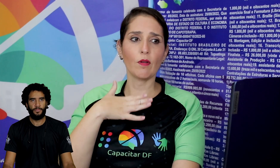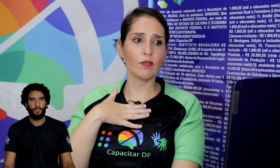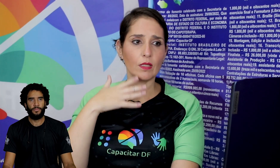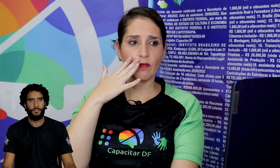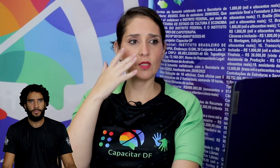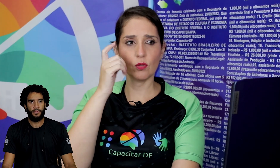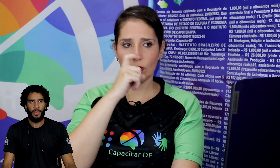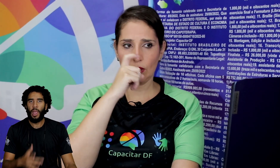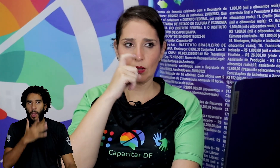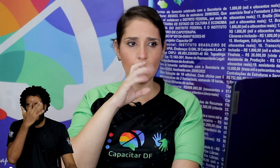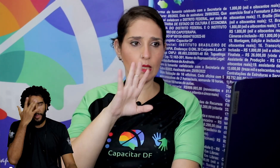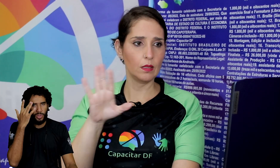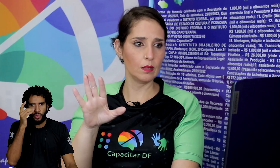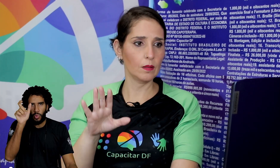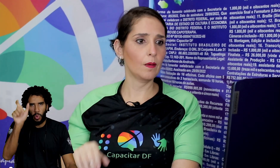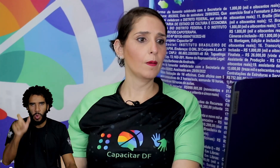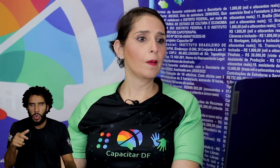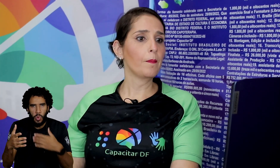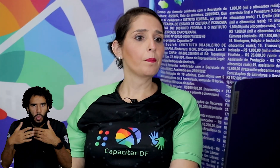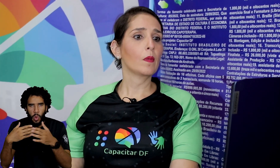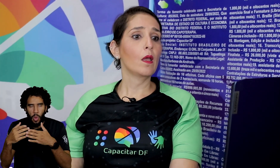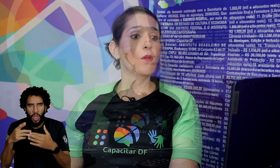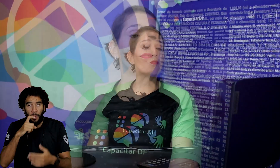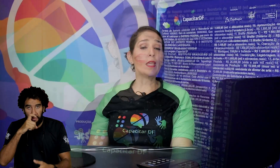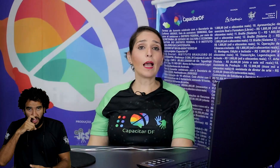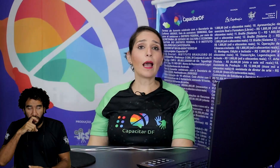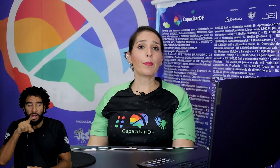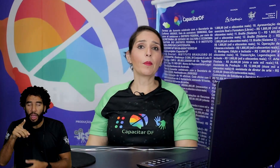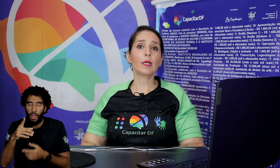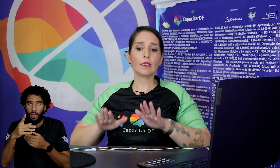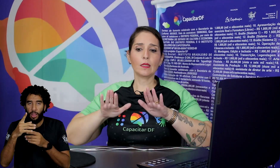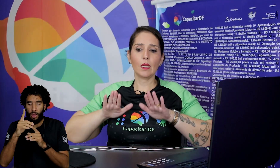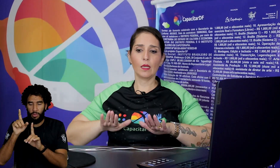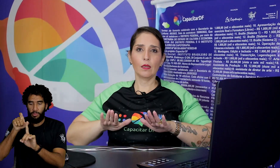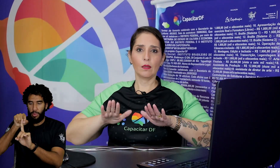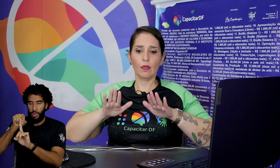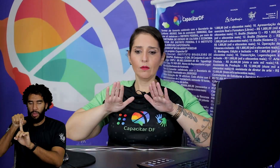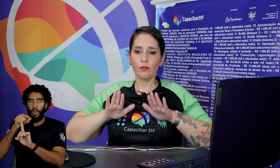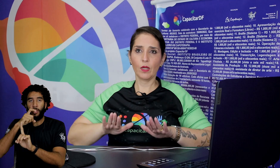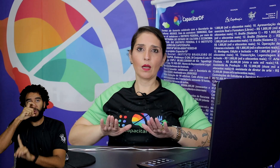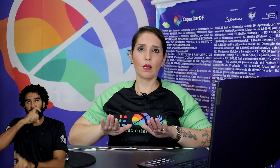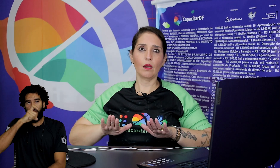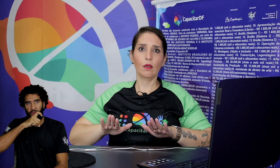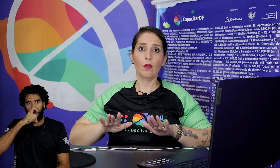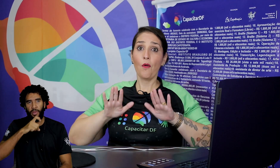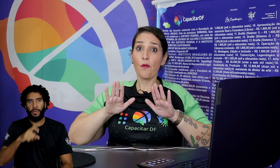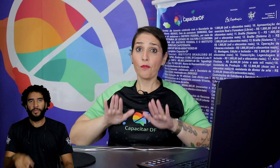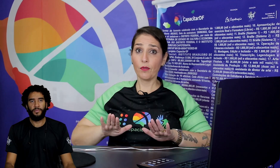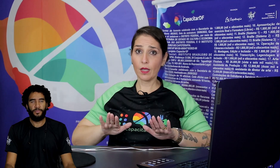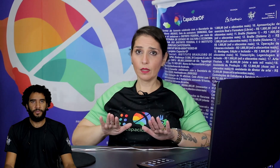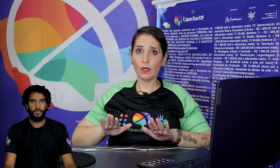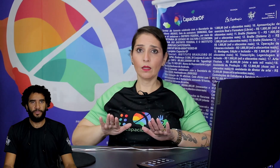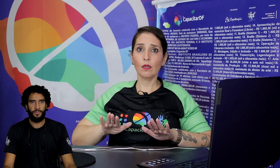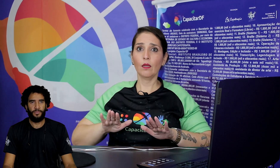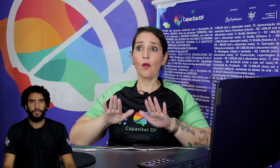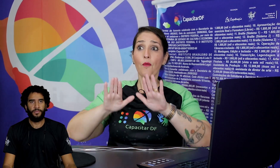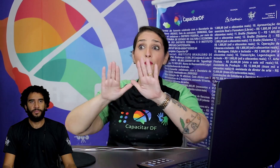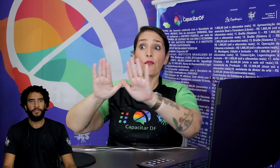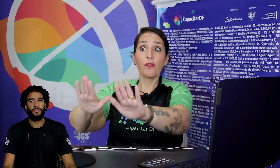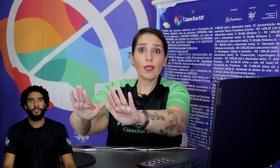mentir, você vai fazer na frente do seu nariz. Ficar, permanecer, né? Ficar. Fica